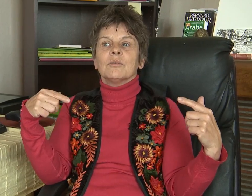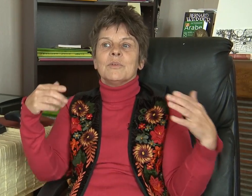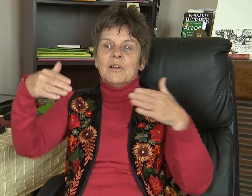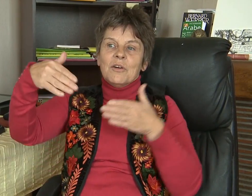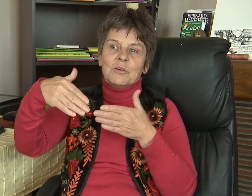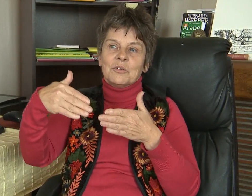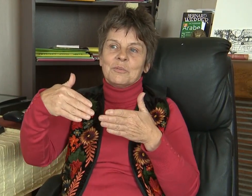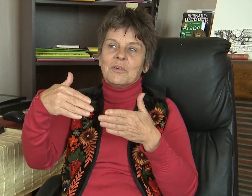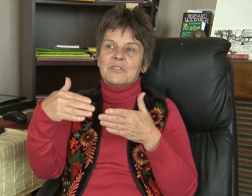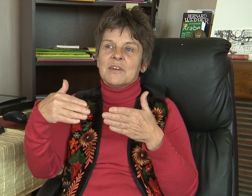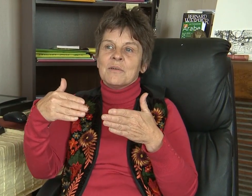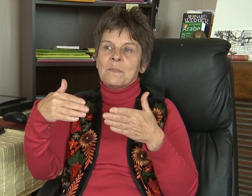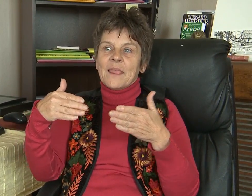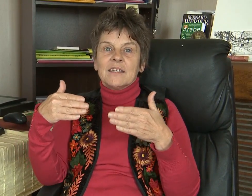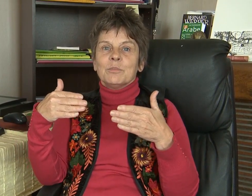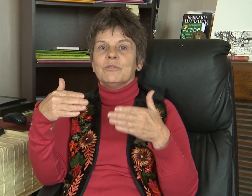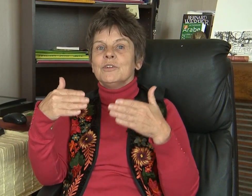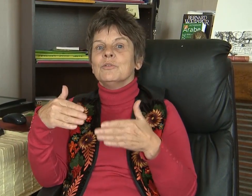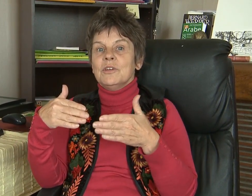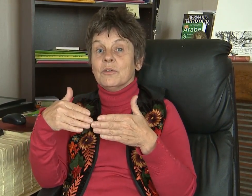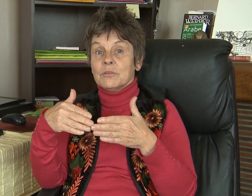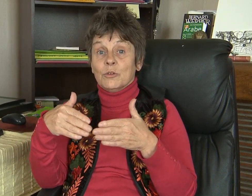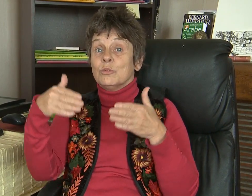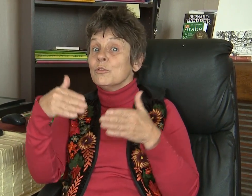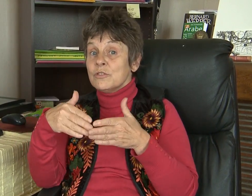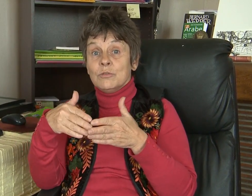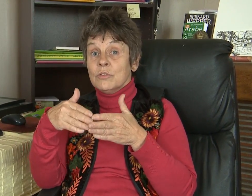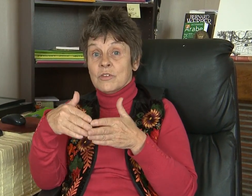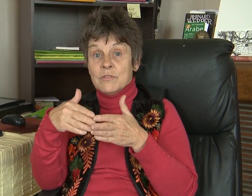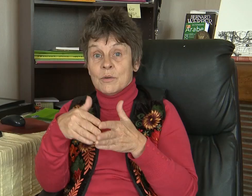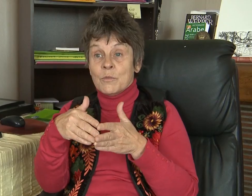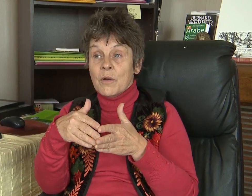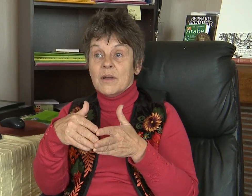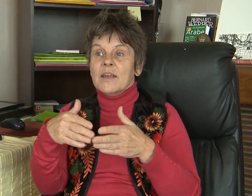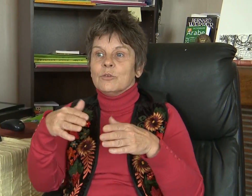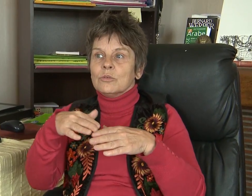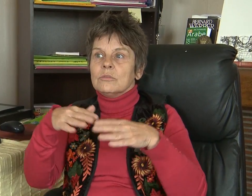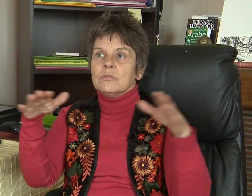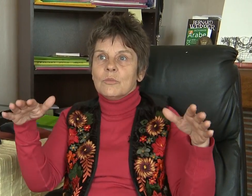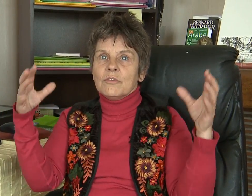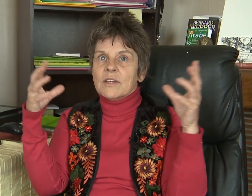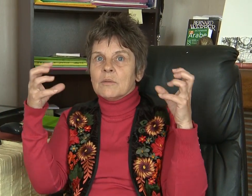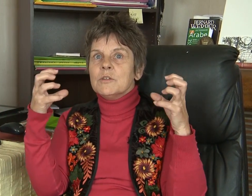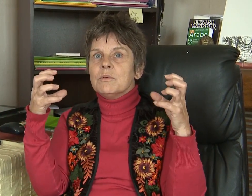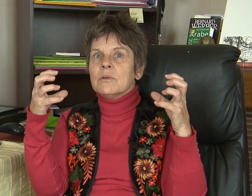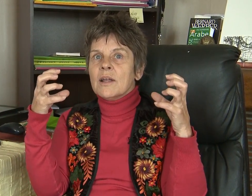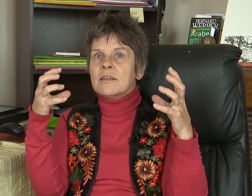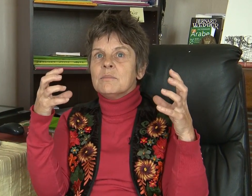exemple, l'angle que je prends, c'est à qui profitent nos silences. Donc tout le monde s'est tu dans sa vie à un moment. Donc tout le monde va être un petit peu alerté par